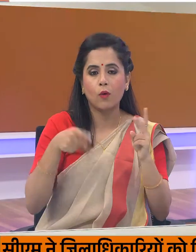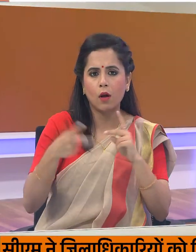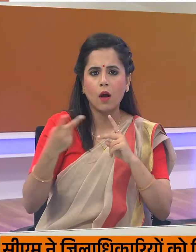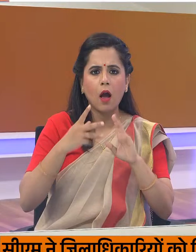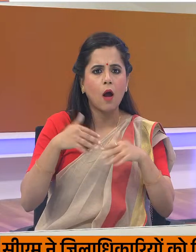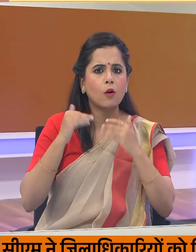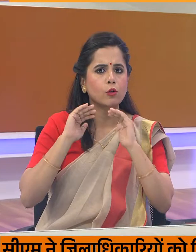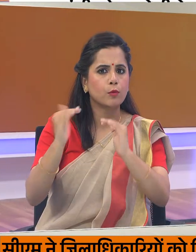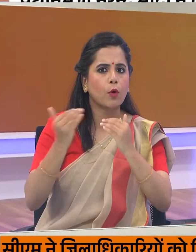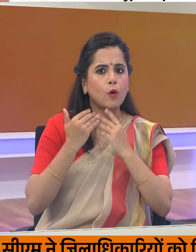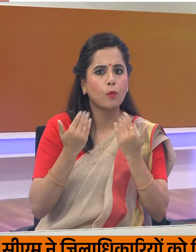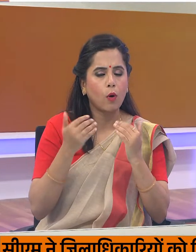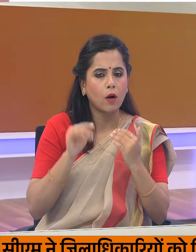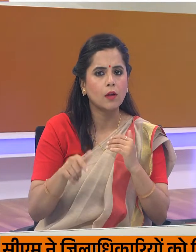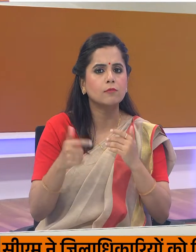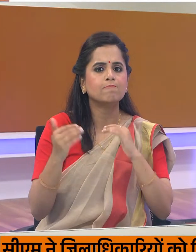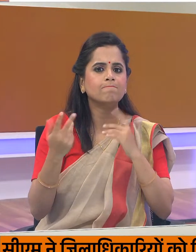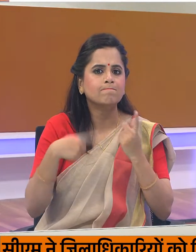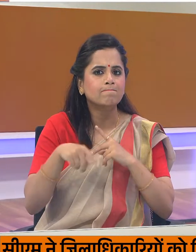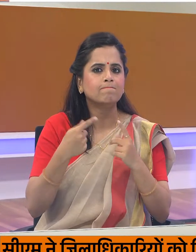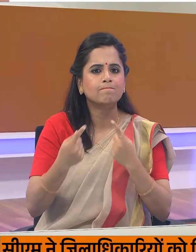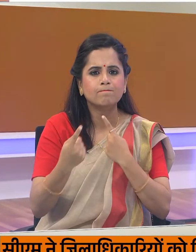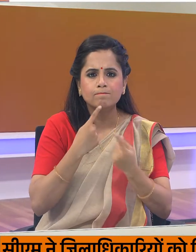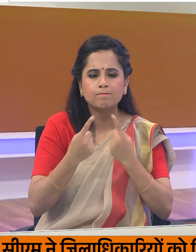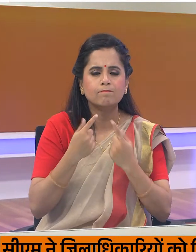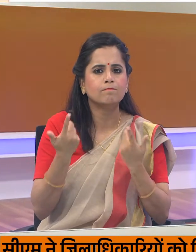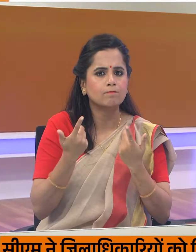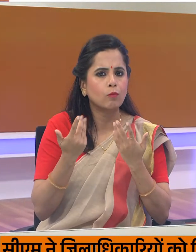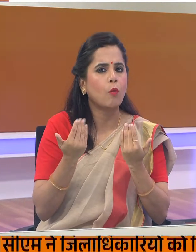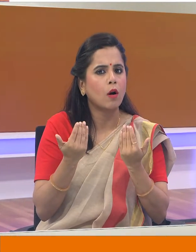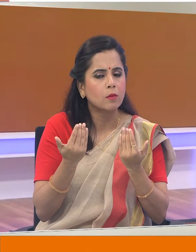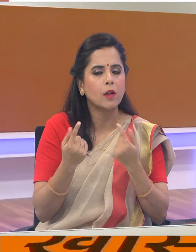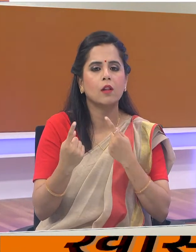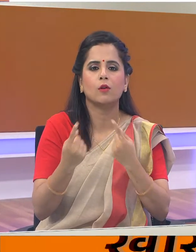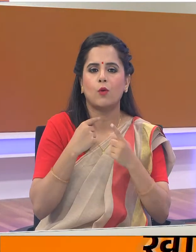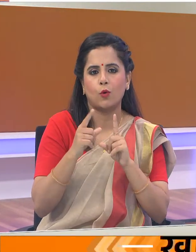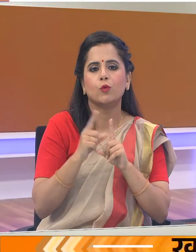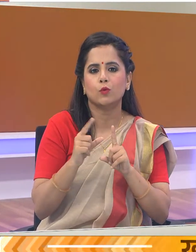बहुपक्षीय मंचों पर सहयोग की समीक्षा की।